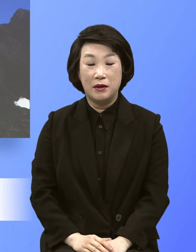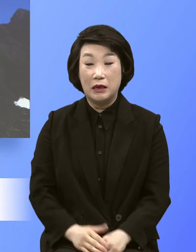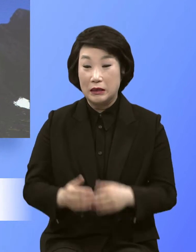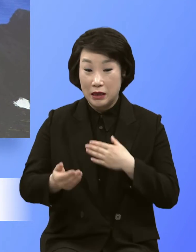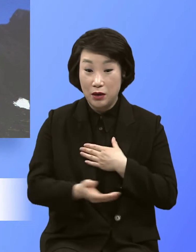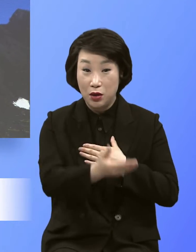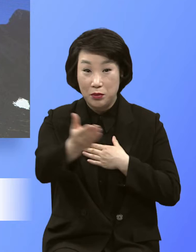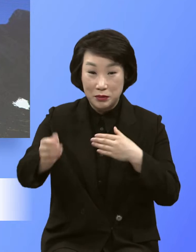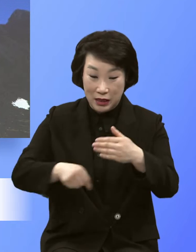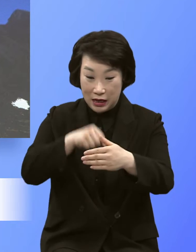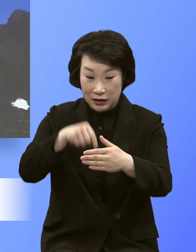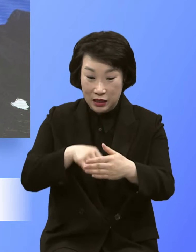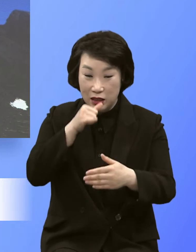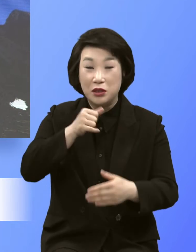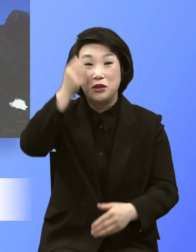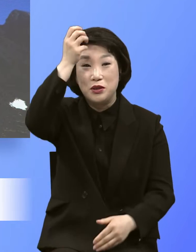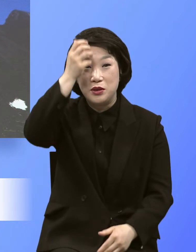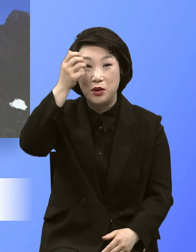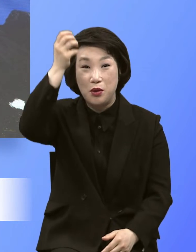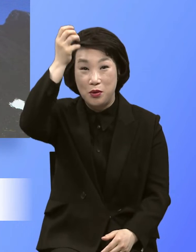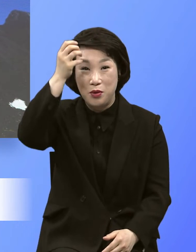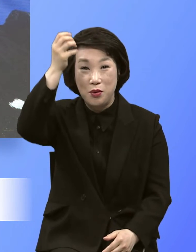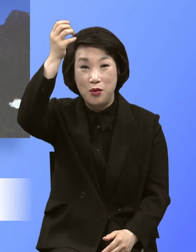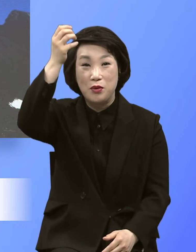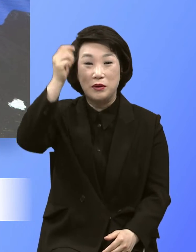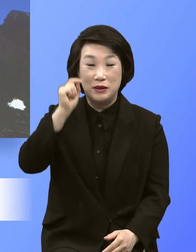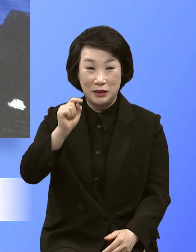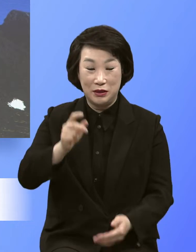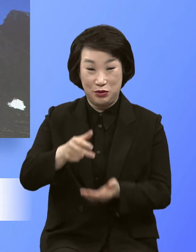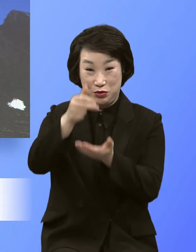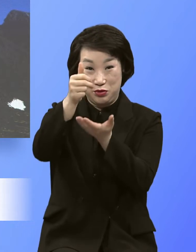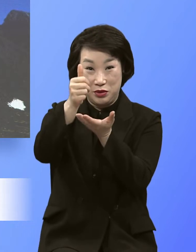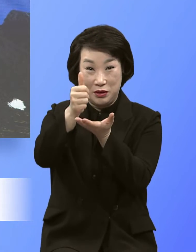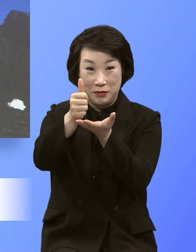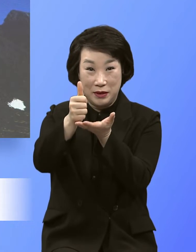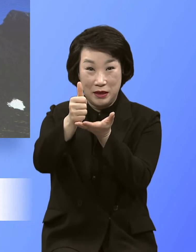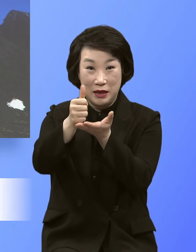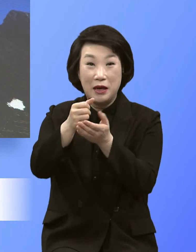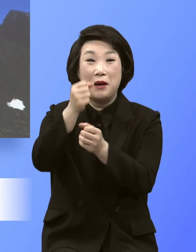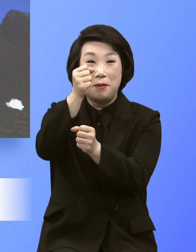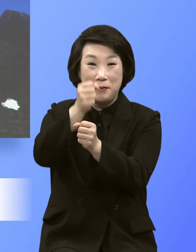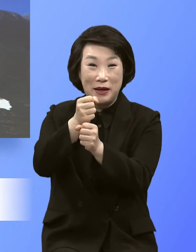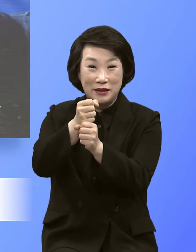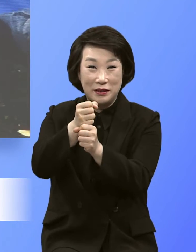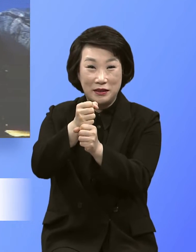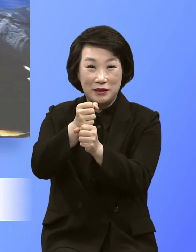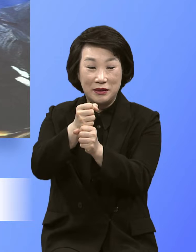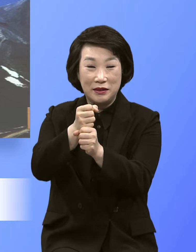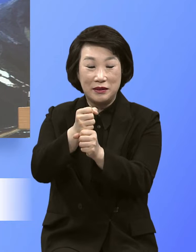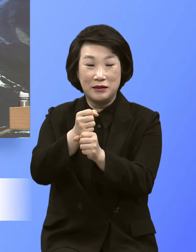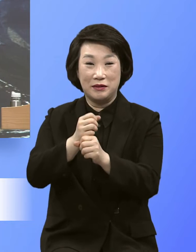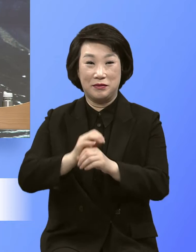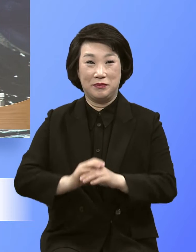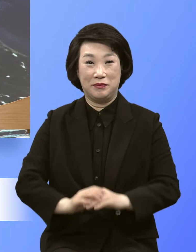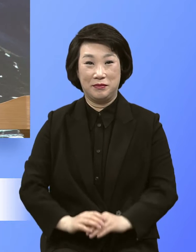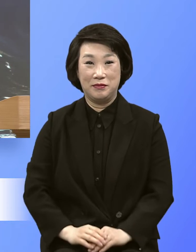여러분 속에 있는 영혼도 주님이 창조하신